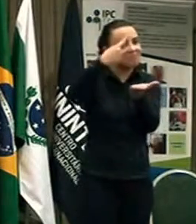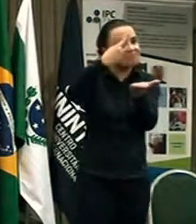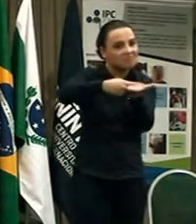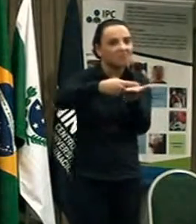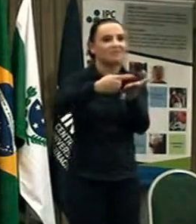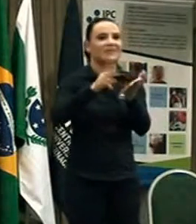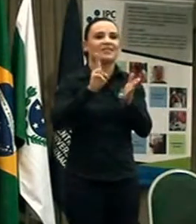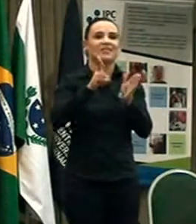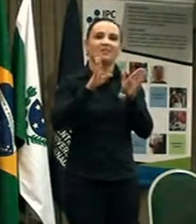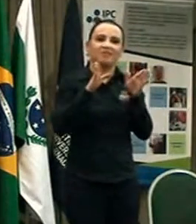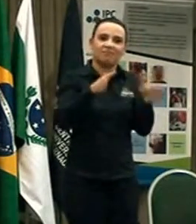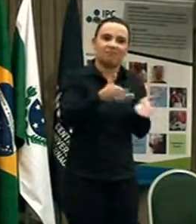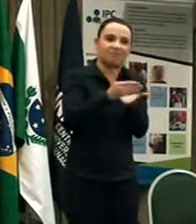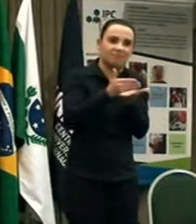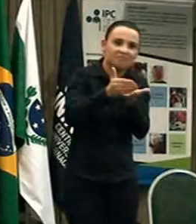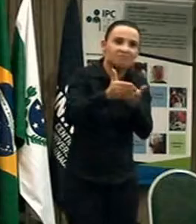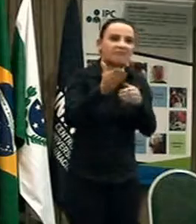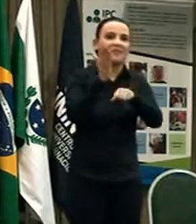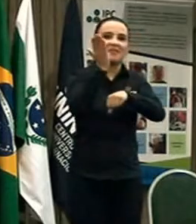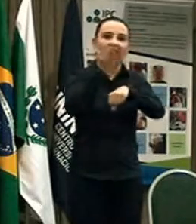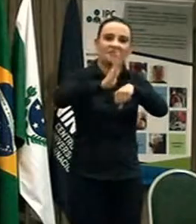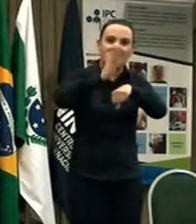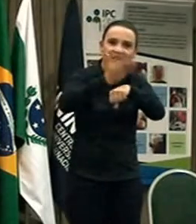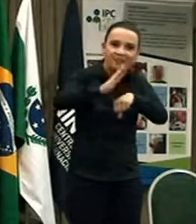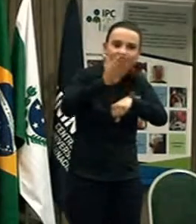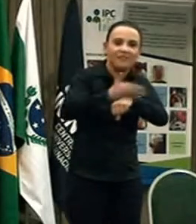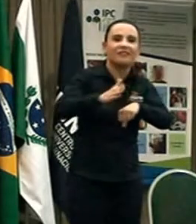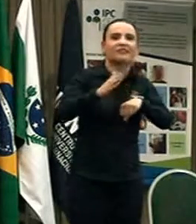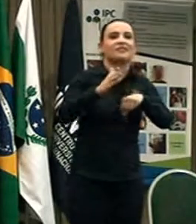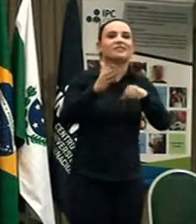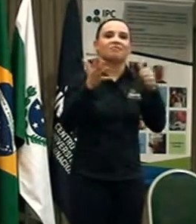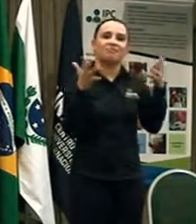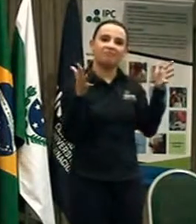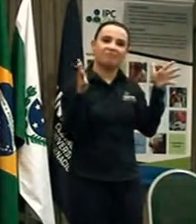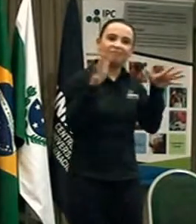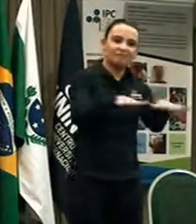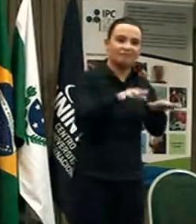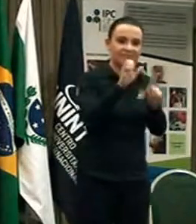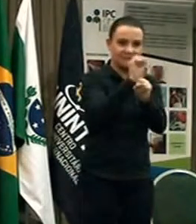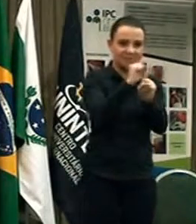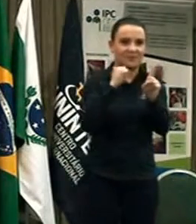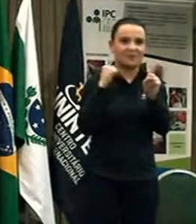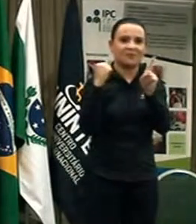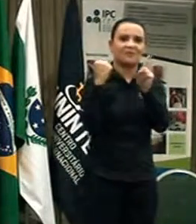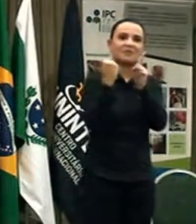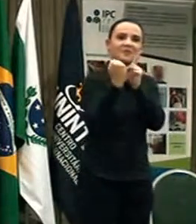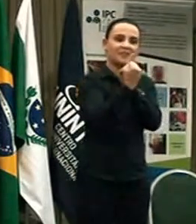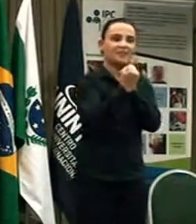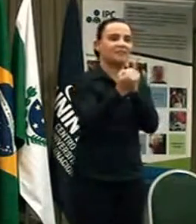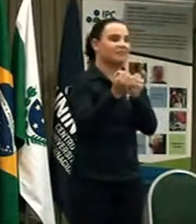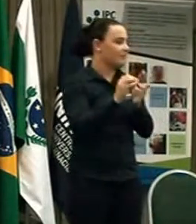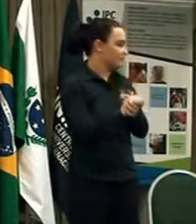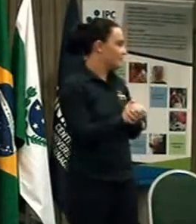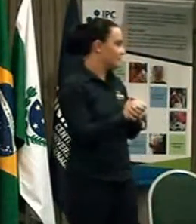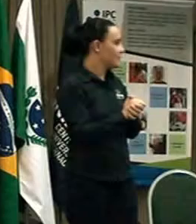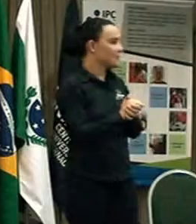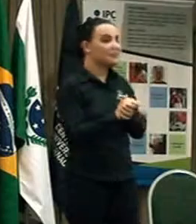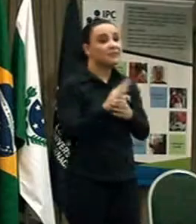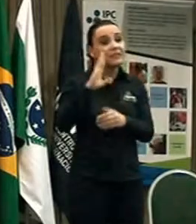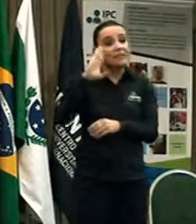iniciativas, práticas de inclusão social, especialmente a inclusão das pessoas